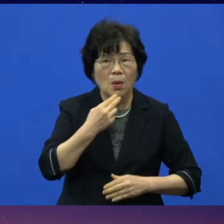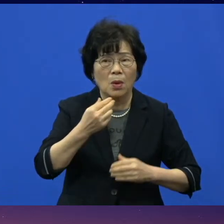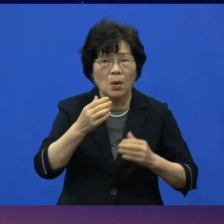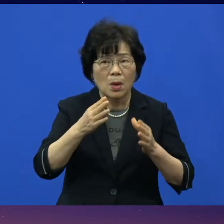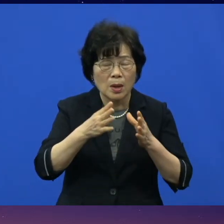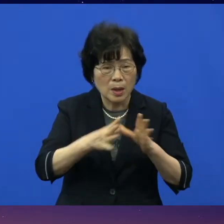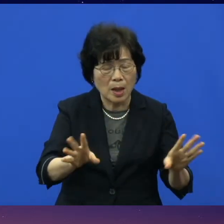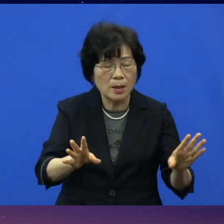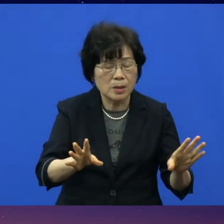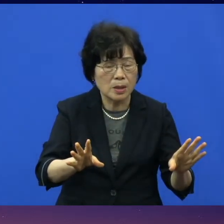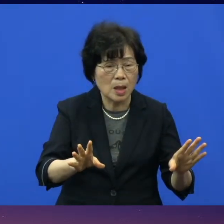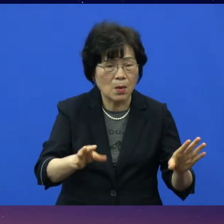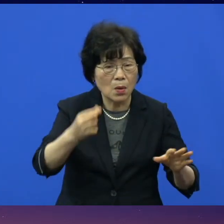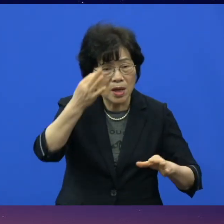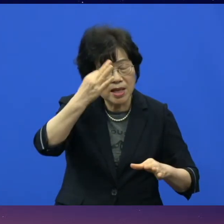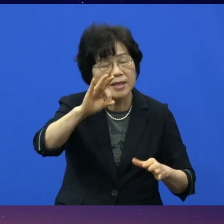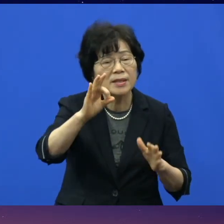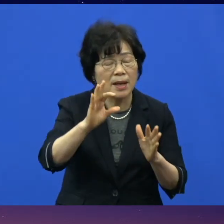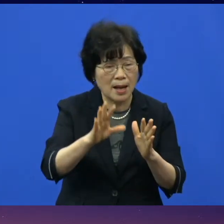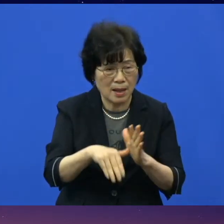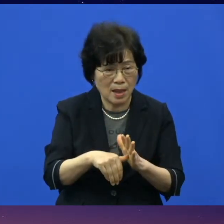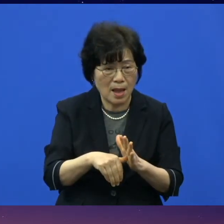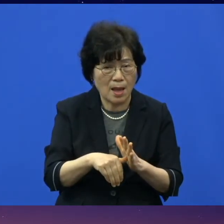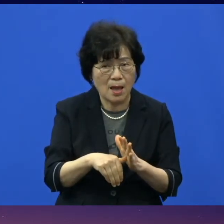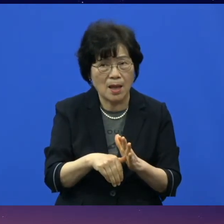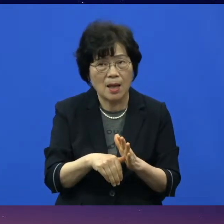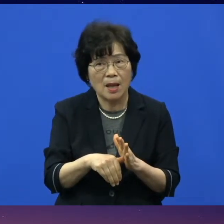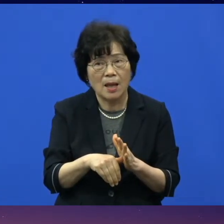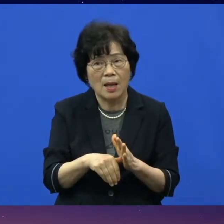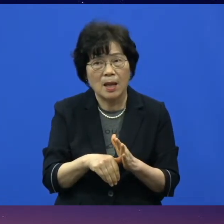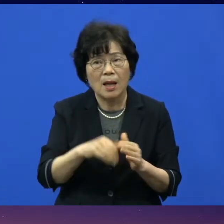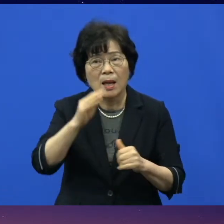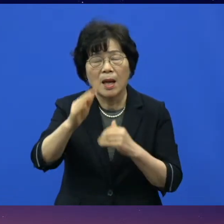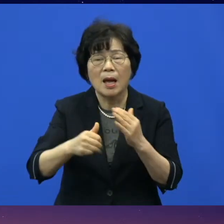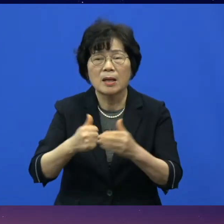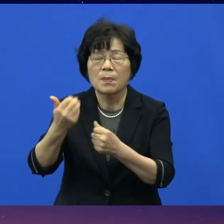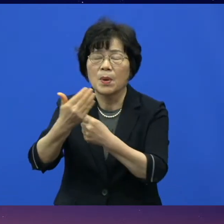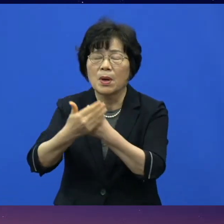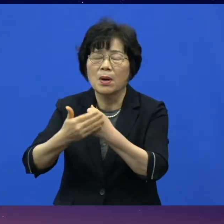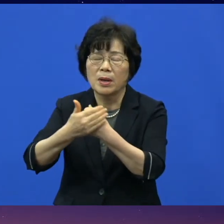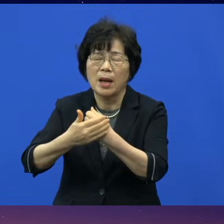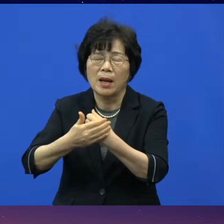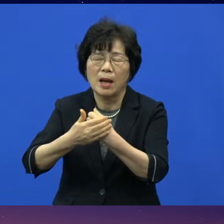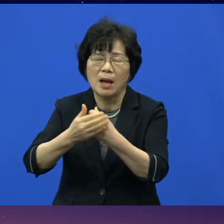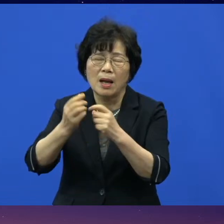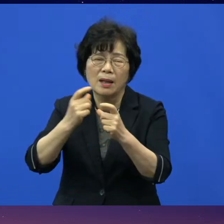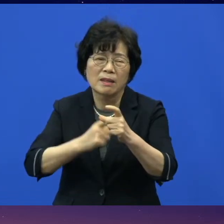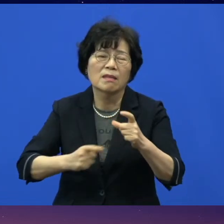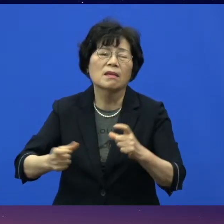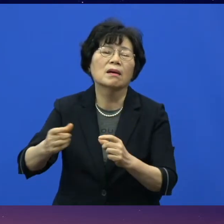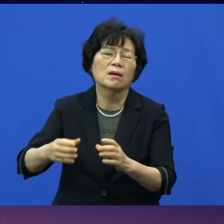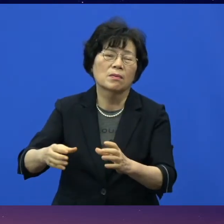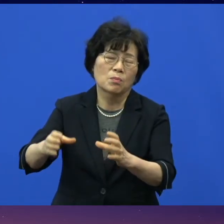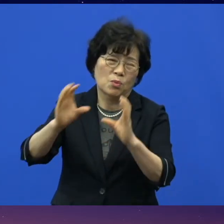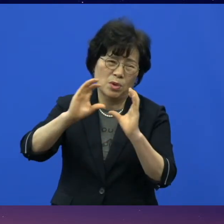깨어진 것을 깨어졌다고 인정할 때 하나님의 은혜가 드러나게 되죠.